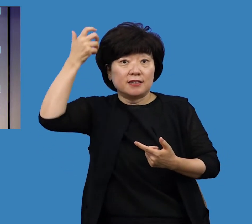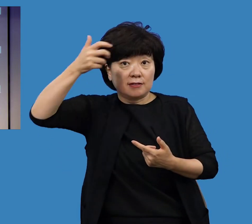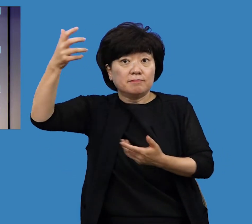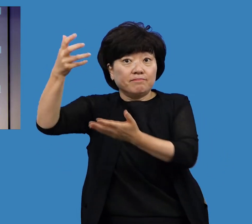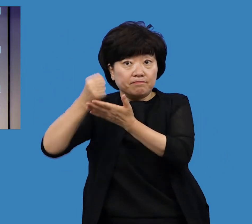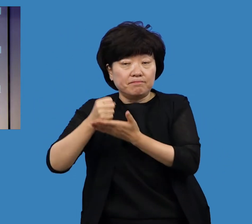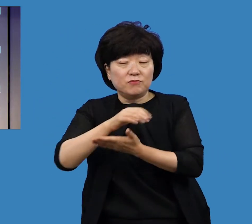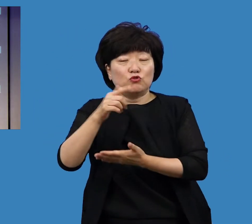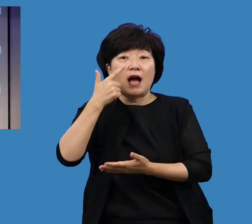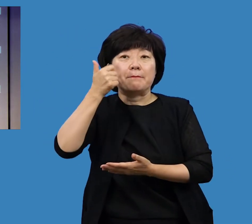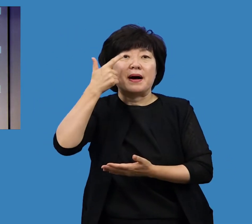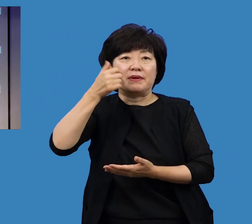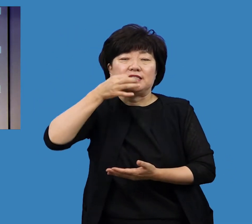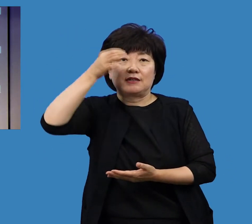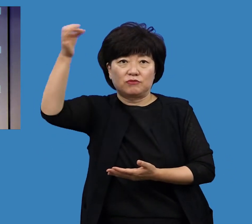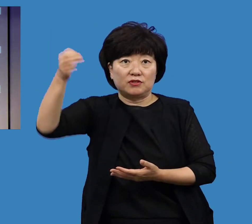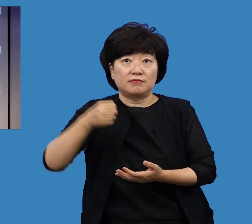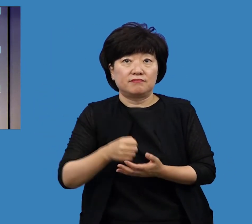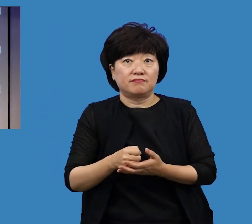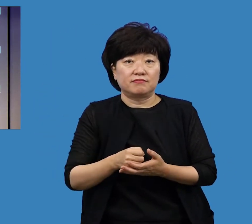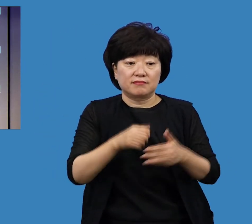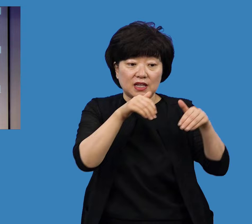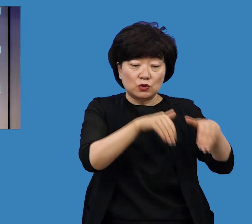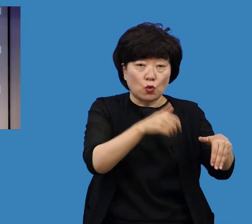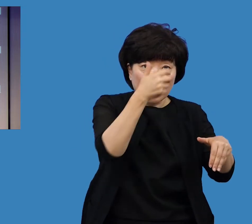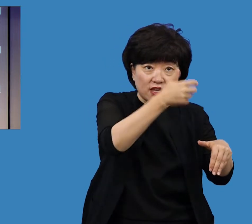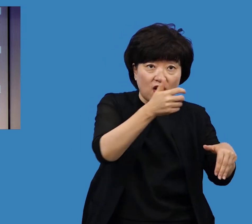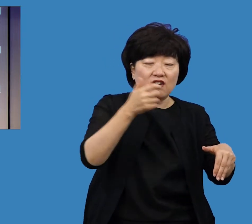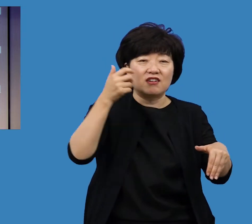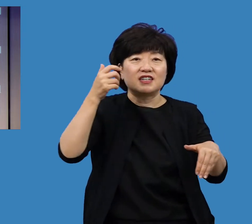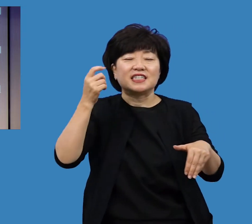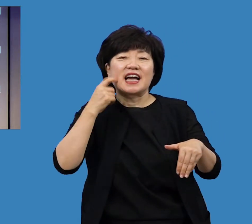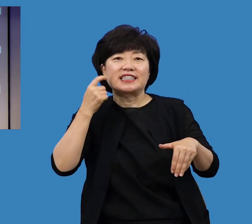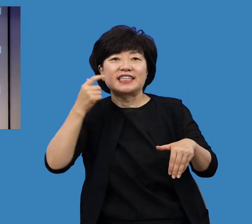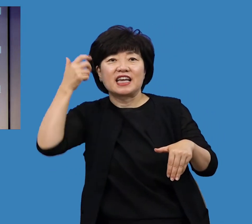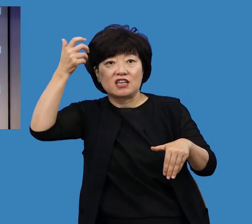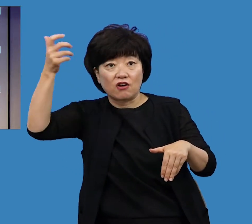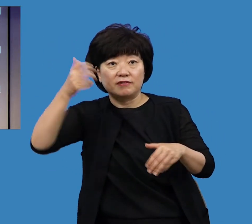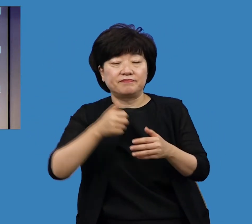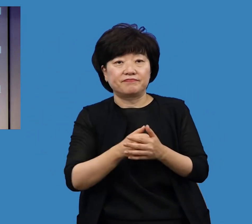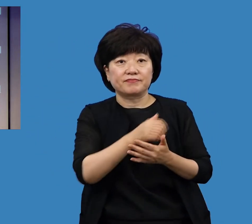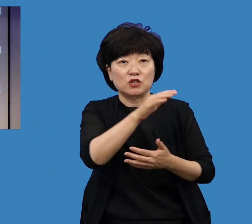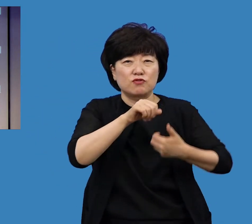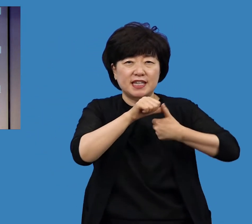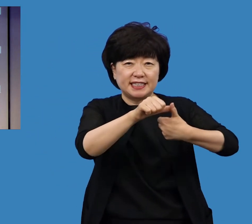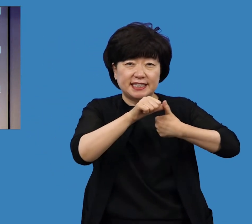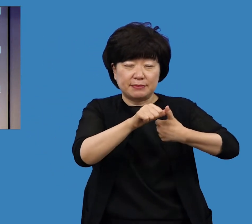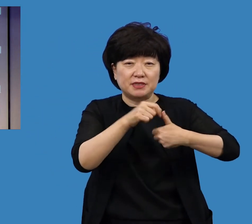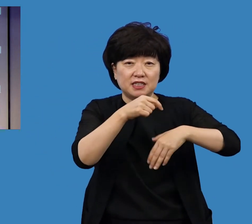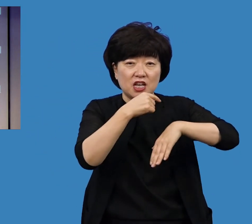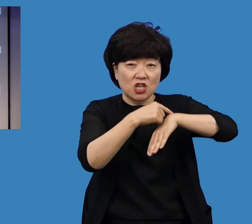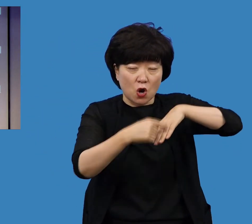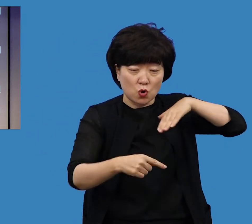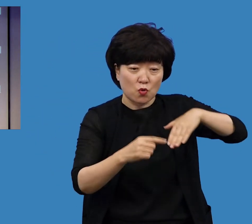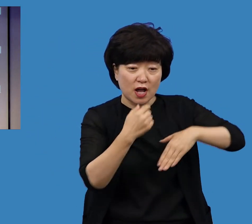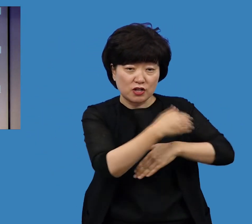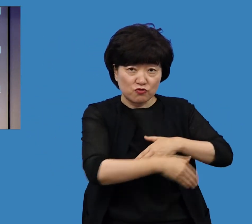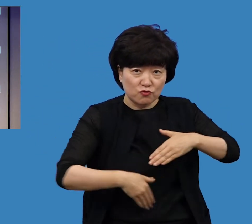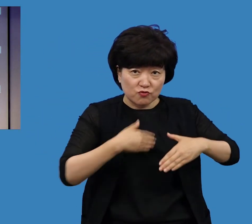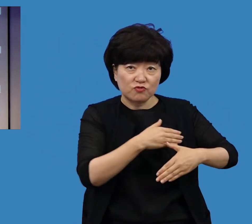아버지라 부르짖느니라. 보면 종의 영, 양자의 영 말이 나오죠. 또 그 다음 절 시작. 우리의 씨름은 혈과 육을 상대하는 것이